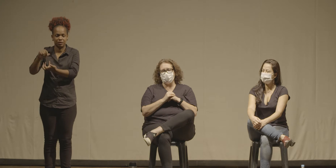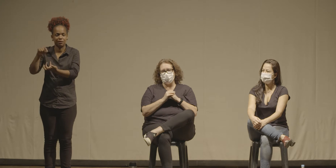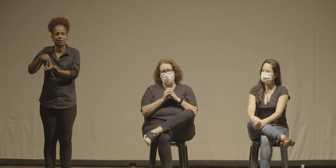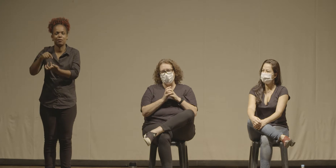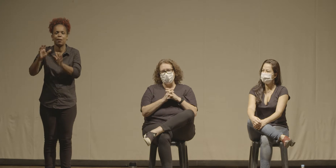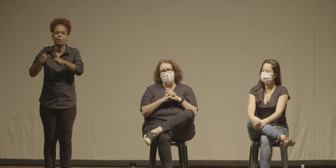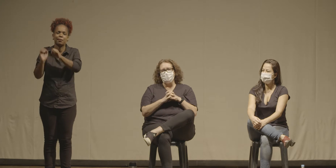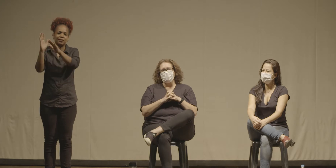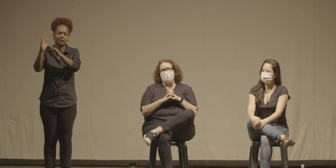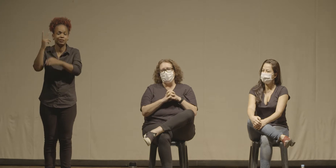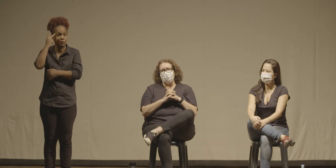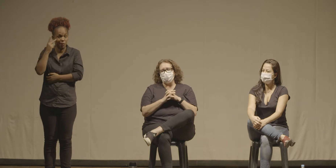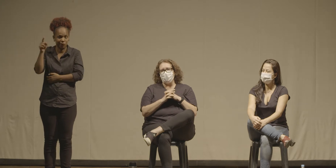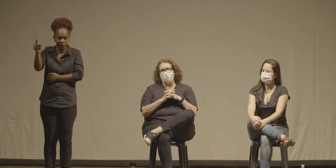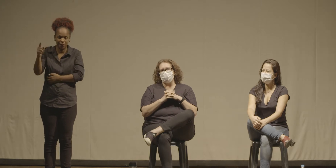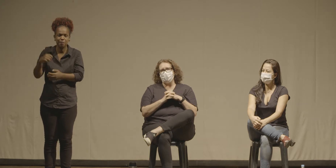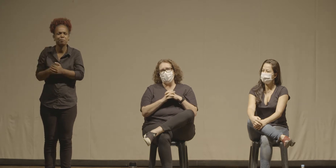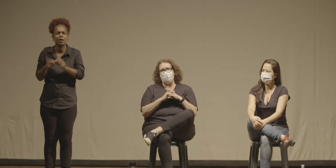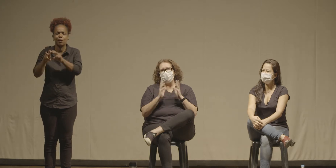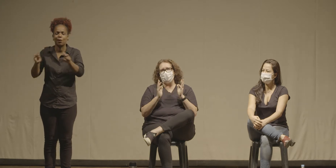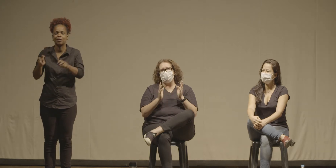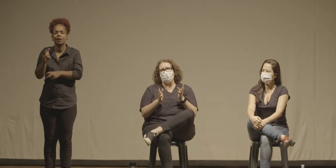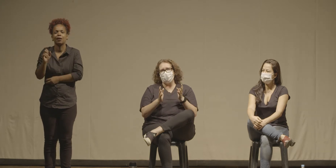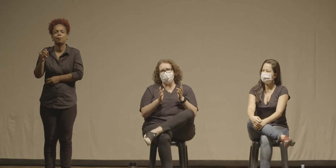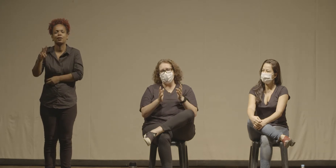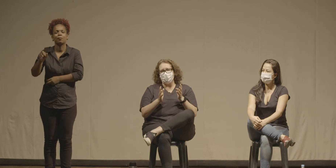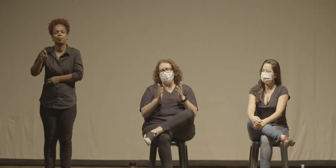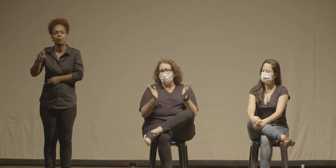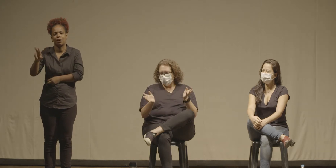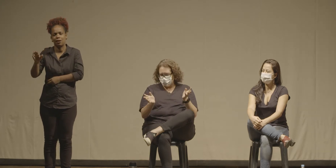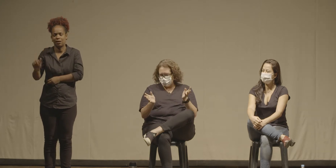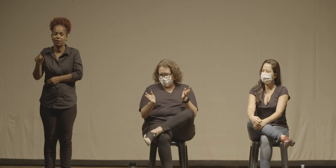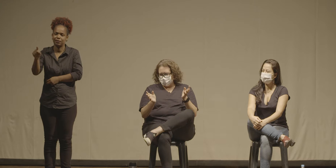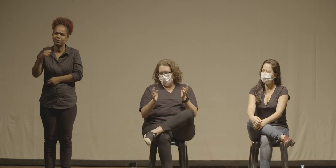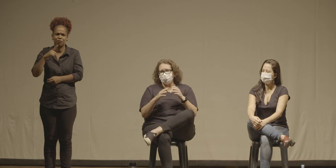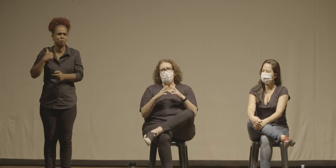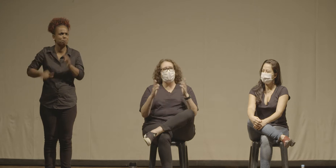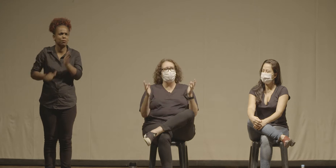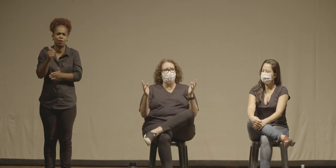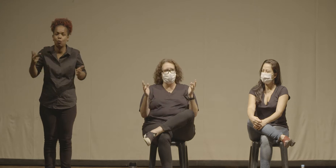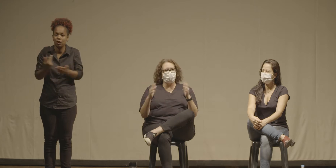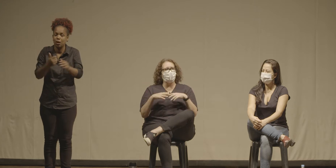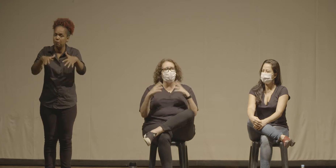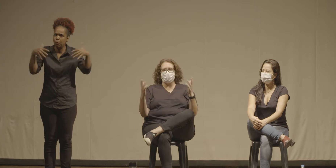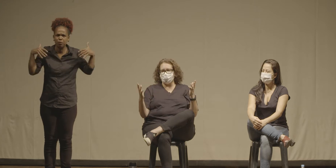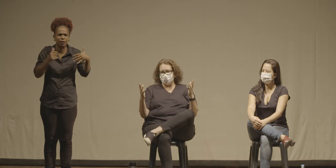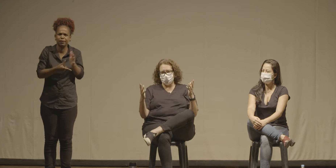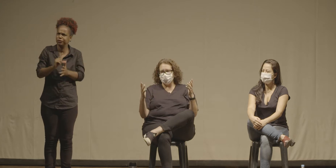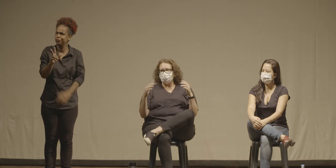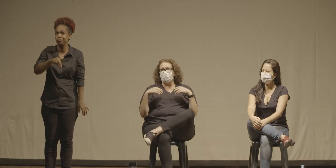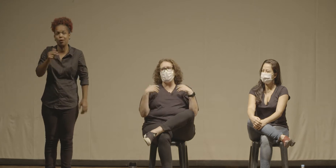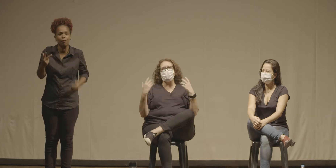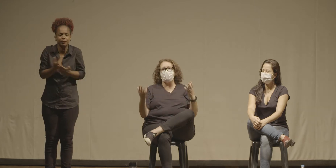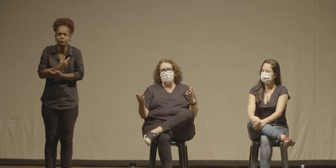Paulo, no Ibirapuera, e essas mulheres tiveram pela primeira vez público. Elas nunca tinham tido público na vida,